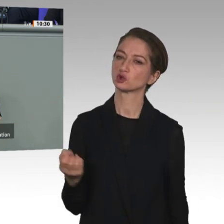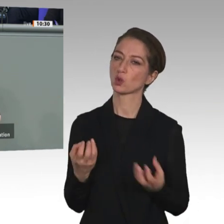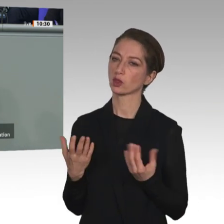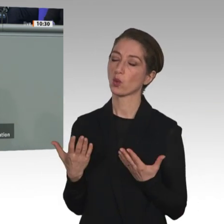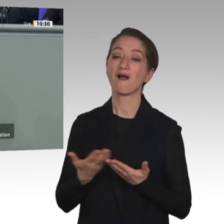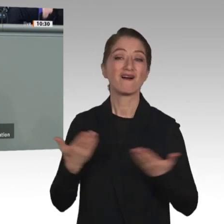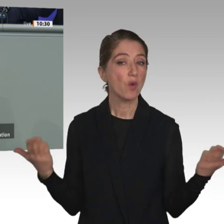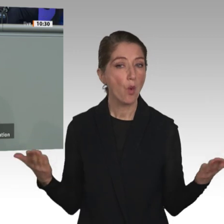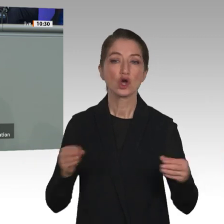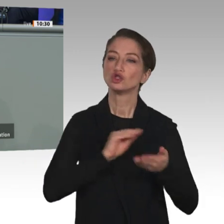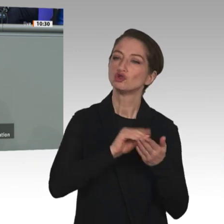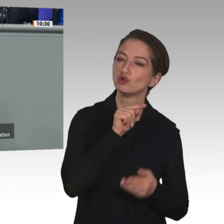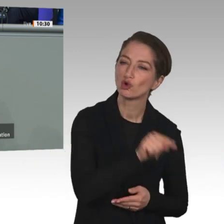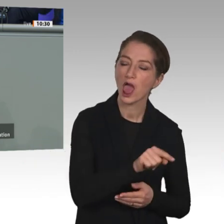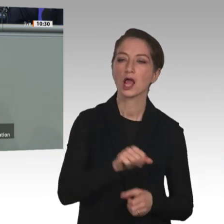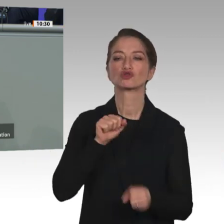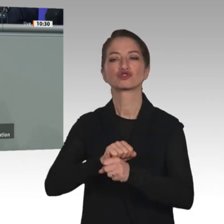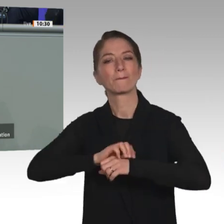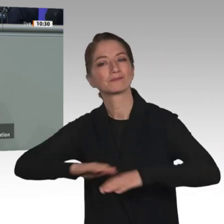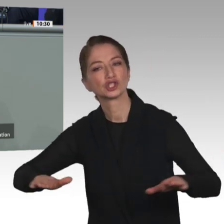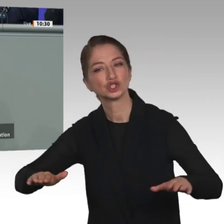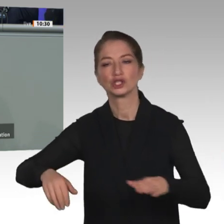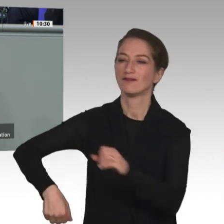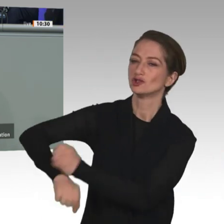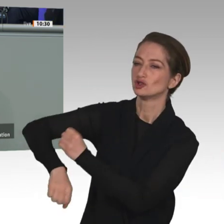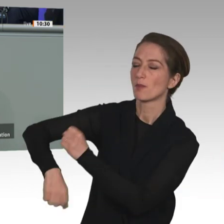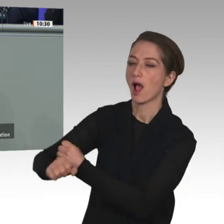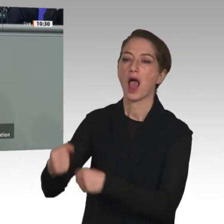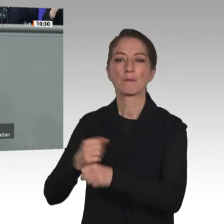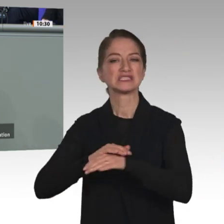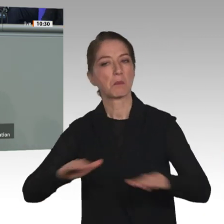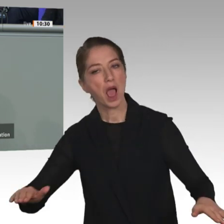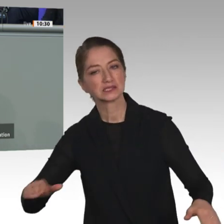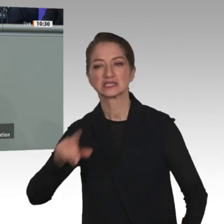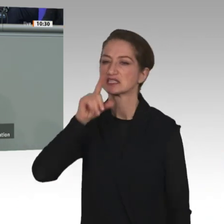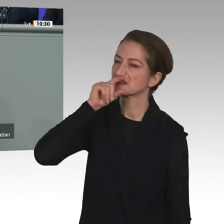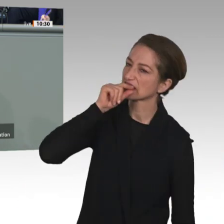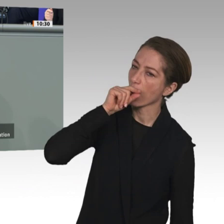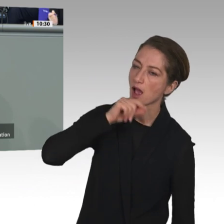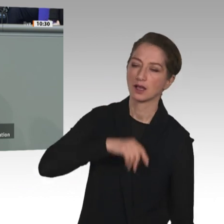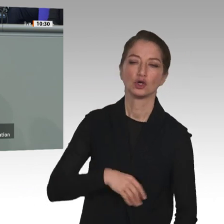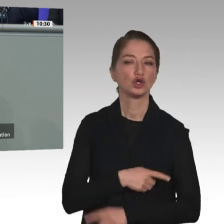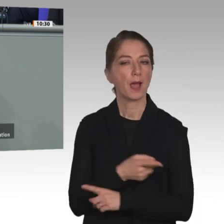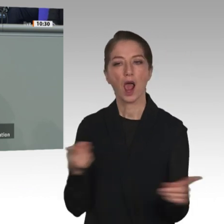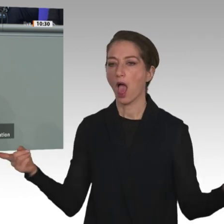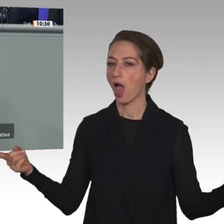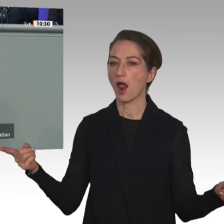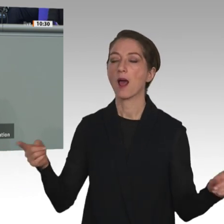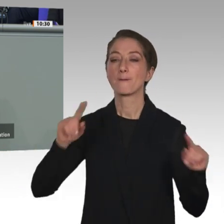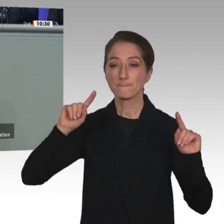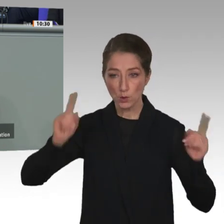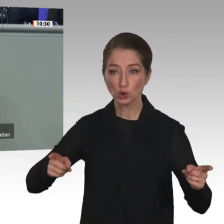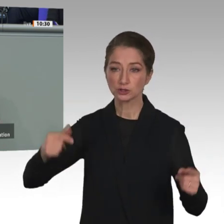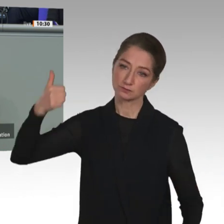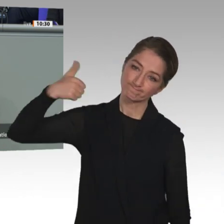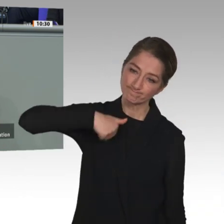Schule, am Stammtisch, auf dem Fußball und am Arbeitsplatz, bei Twitter. Und dafür müssen wir hier in